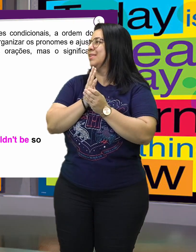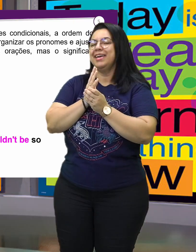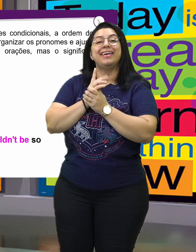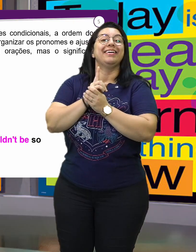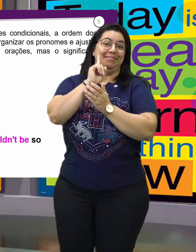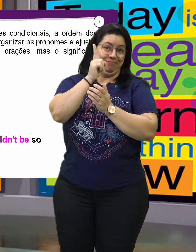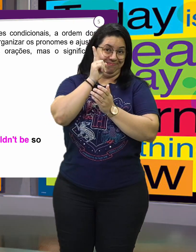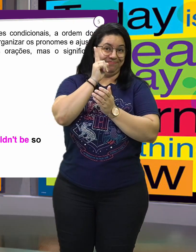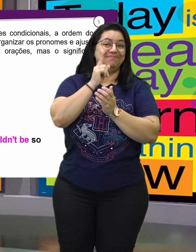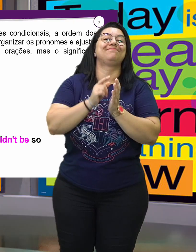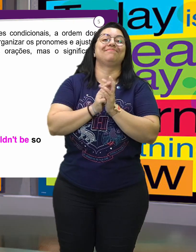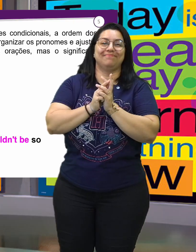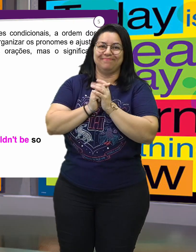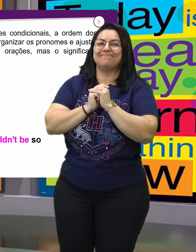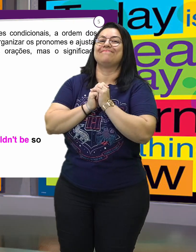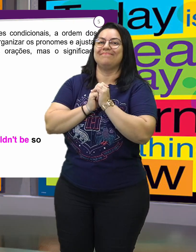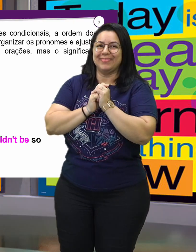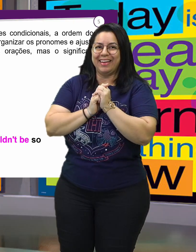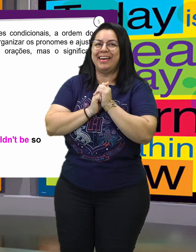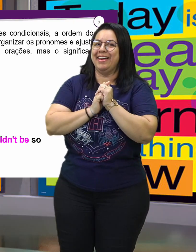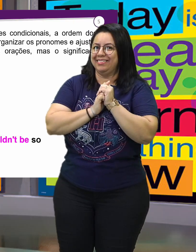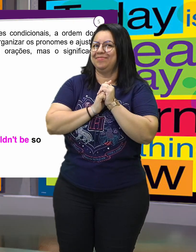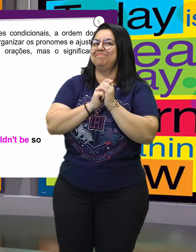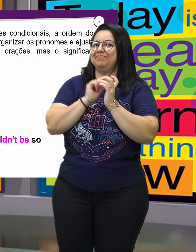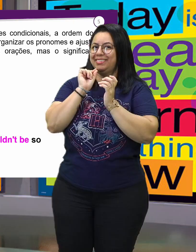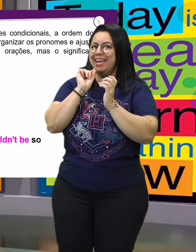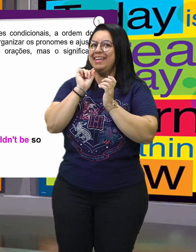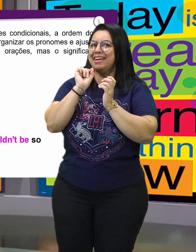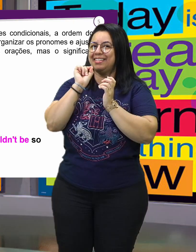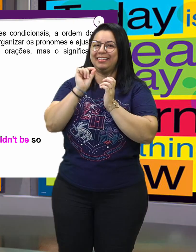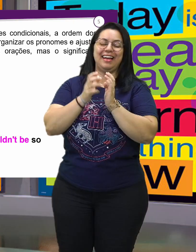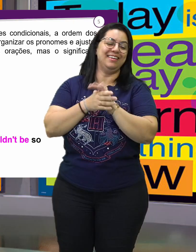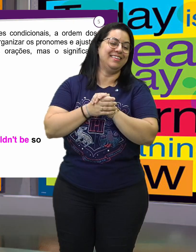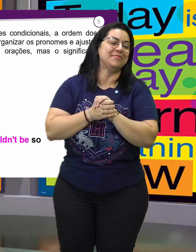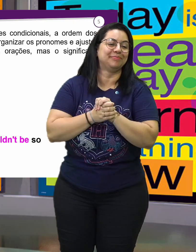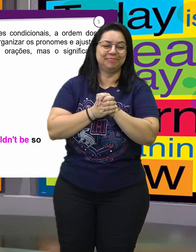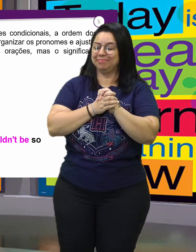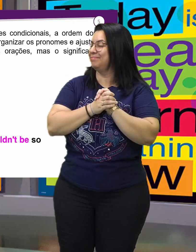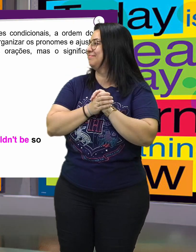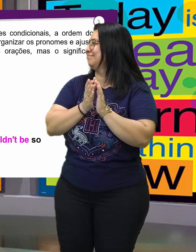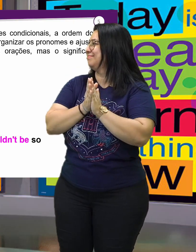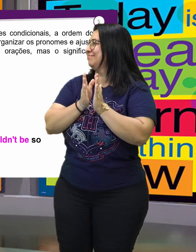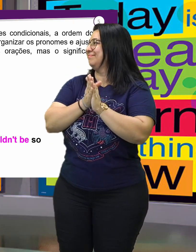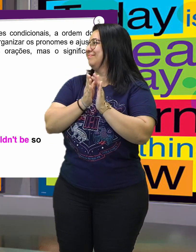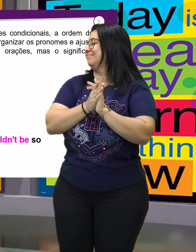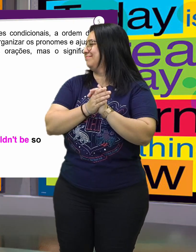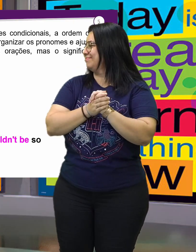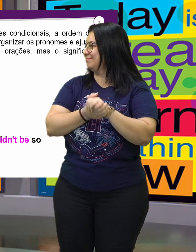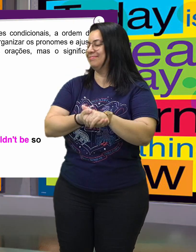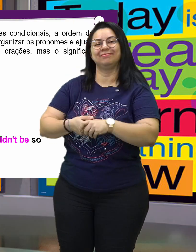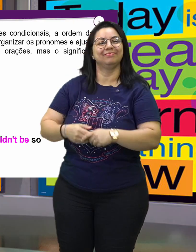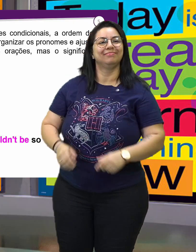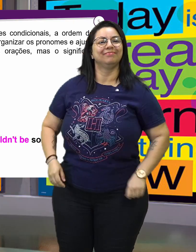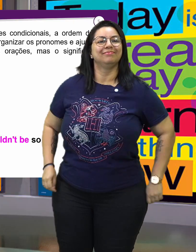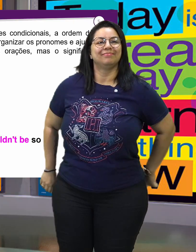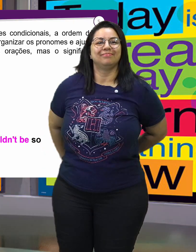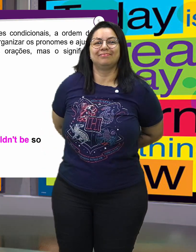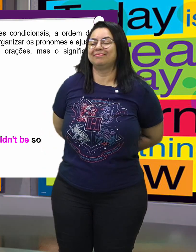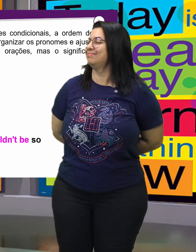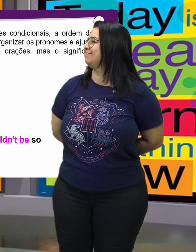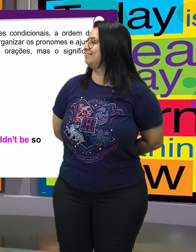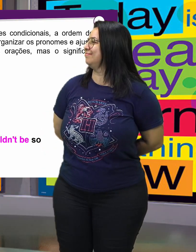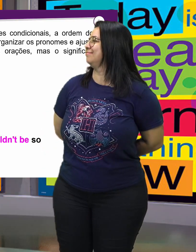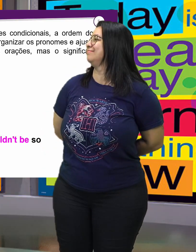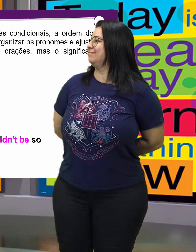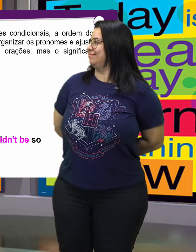afirmativas que você vai se preocupar em deixar o verbo no passado. Tem esse detalhe aí. Então, todas essas frases aqui estão na afirmativa. Você pode fazer,